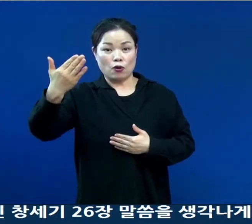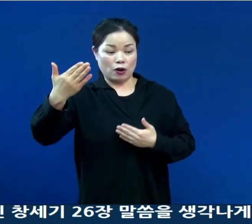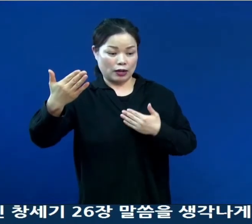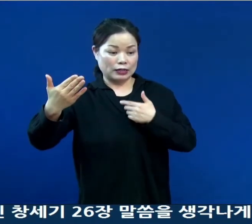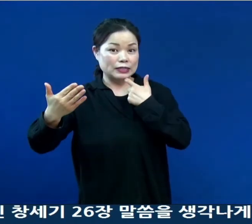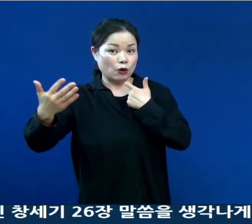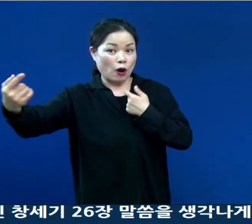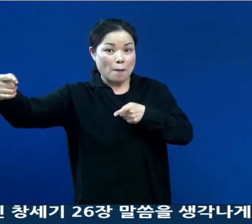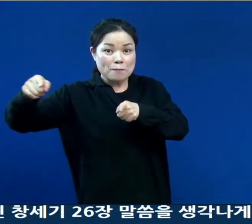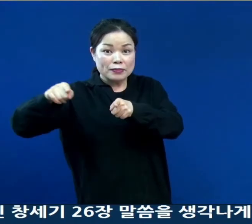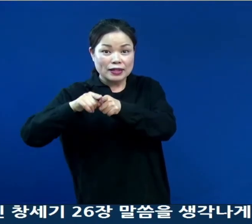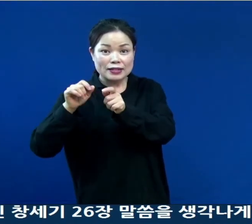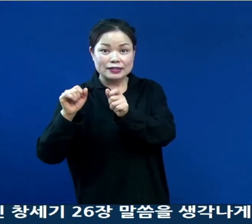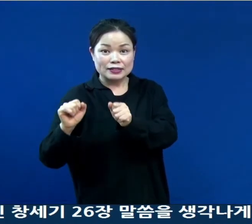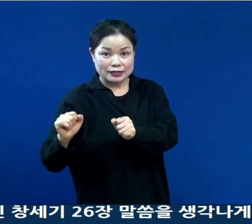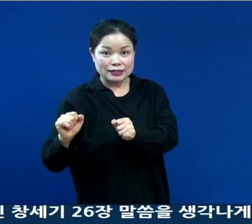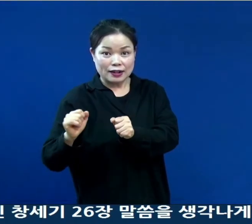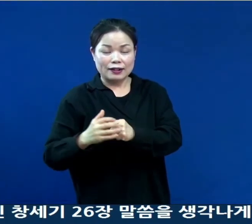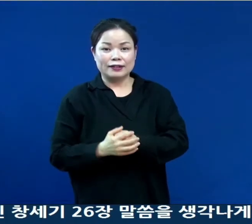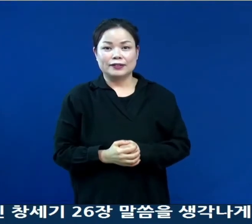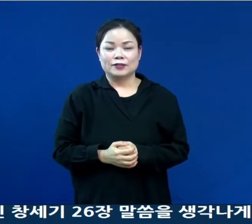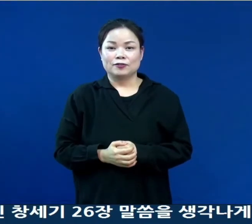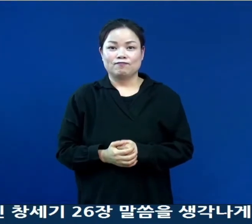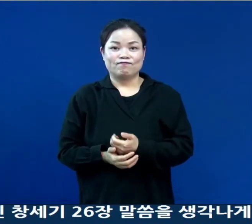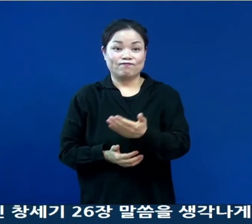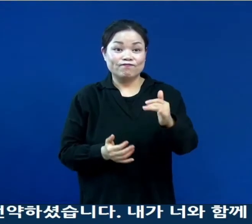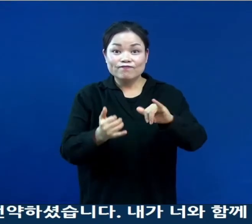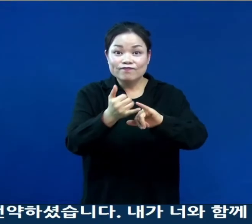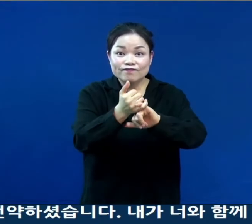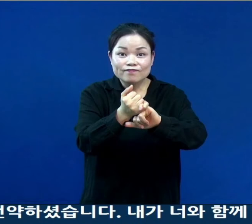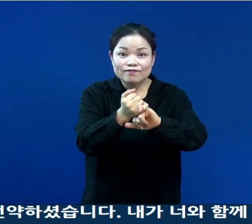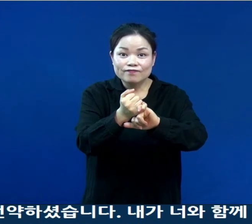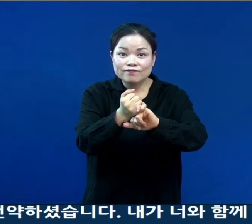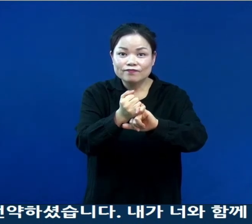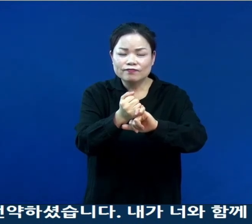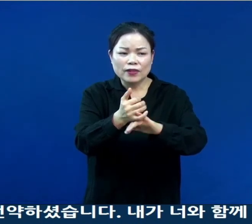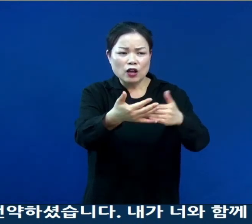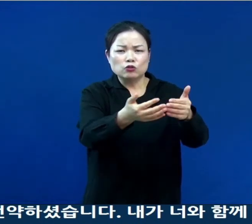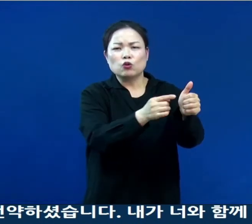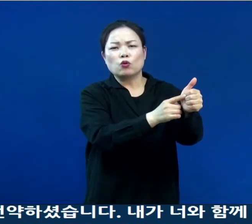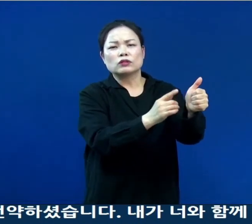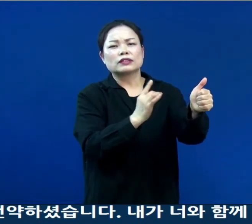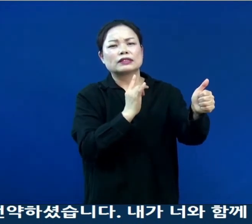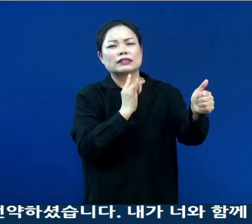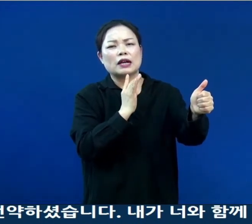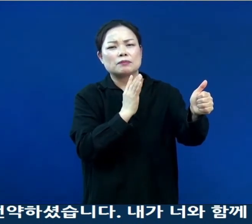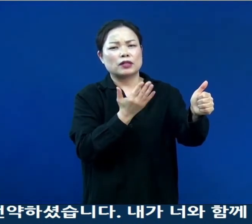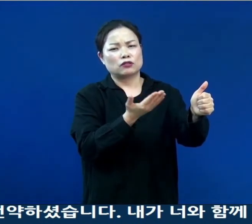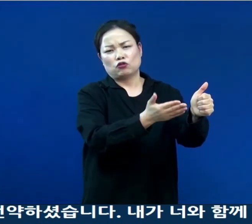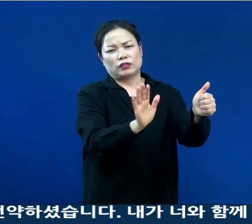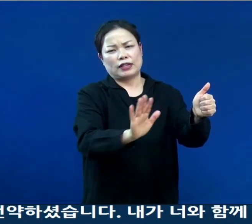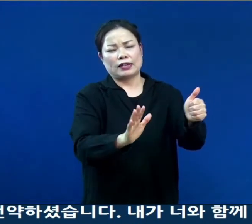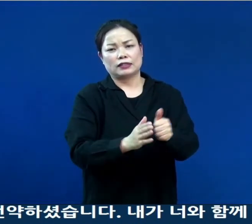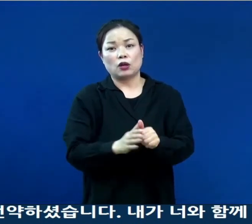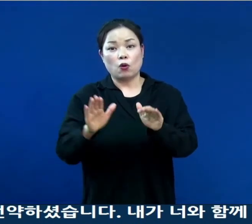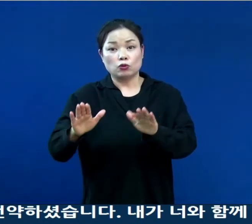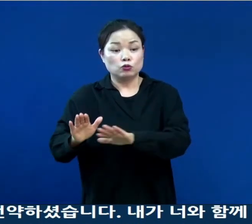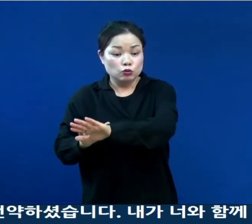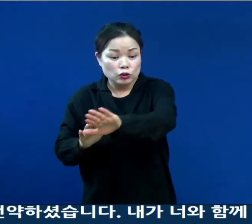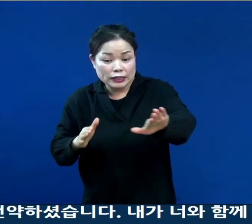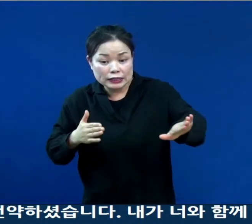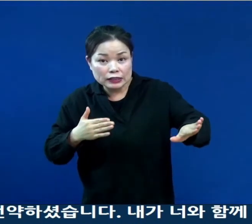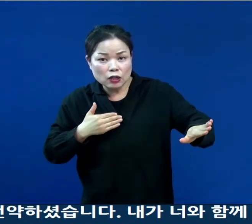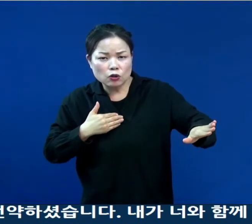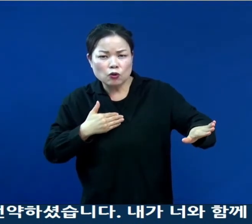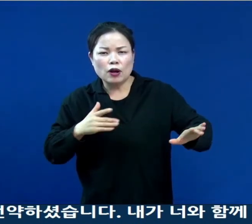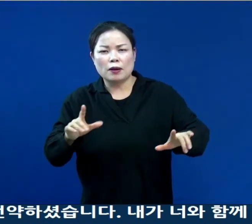함께 있으리라 하신지라. 여러분, 이 약속은 족장들에게만 주어진 약속이 아니라 오늘을 사는